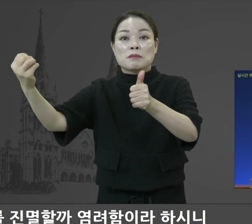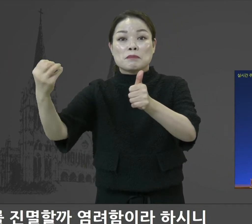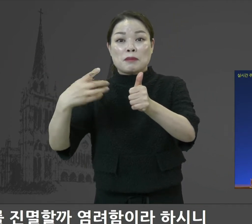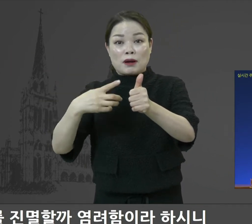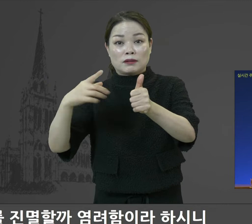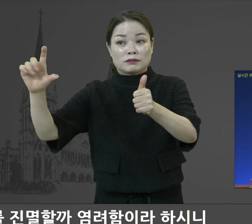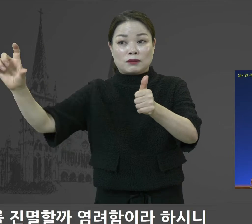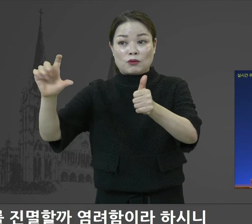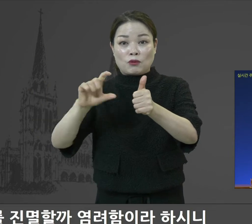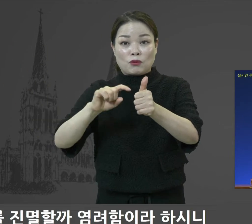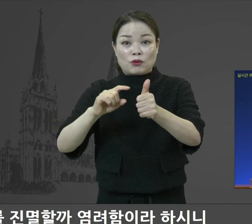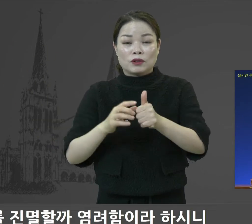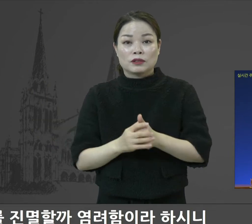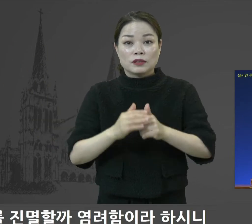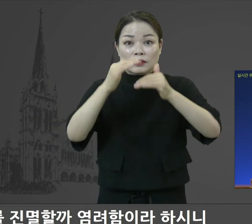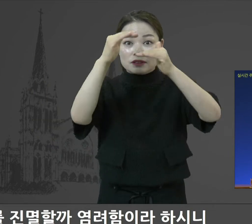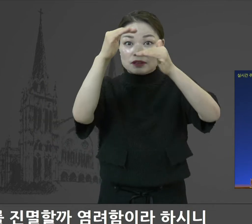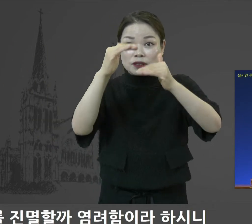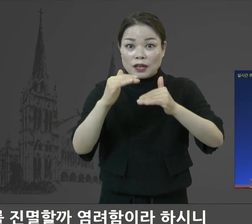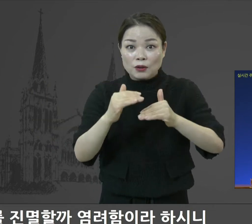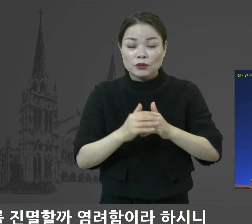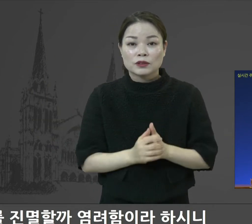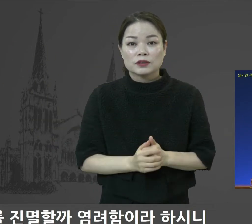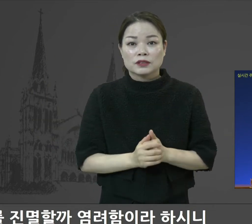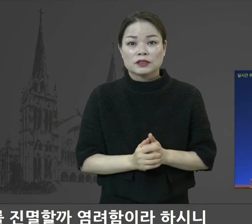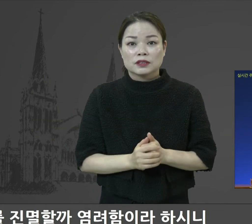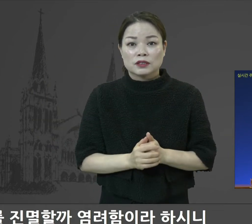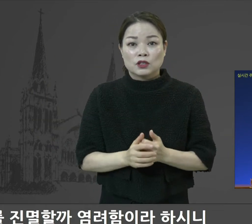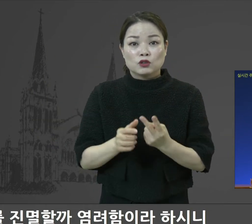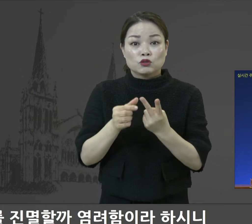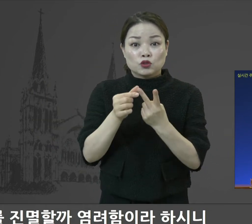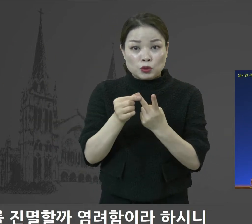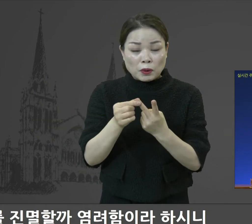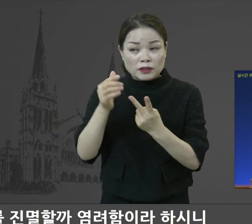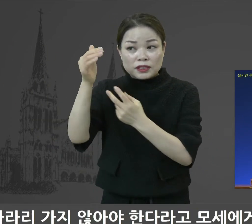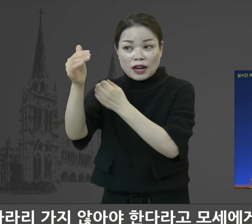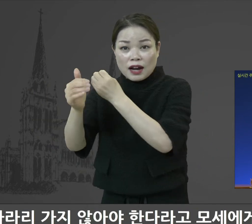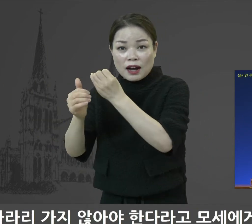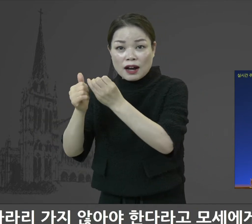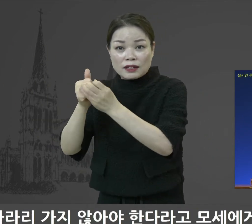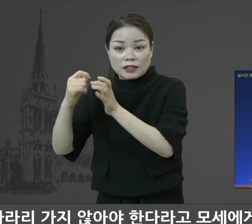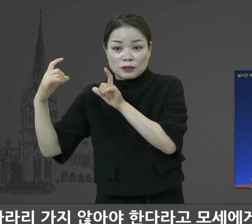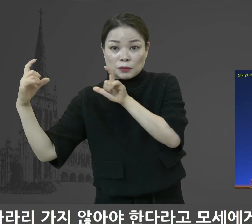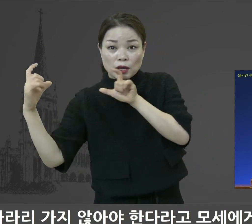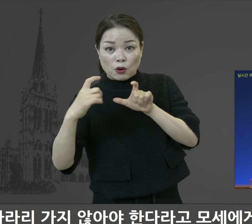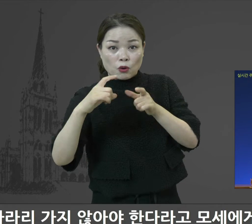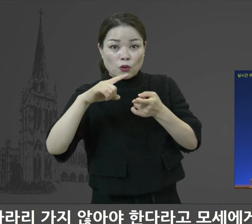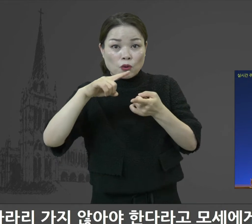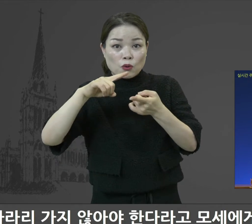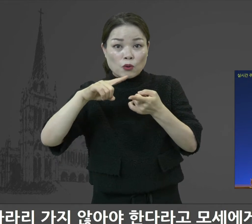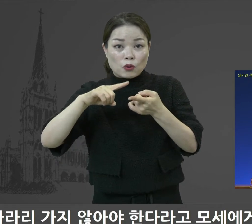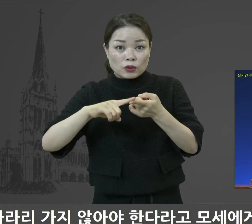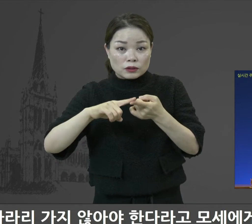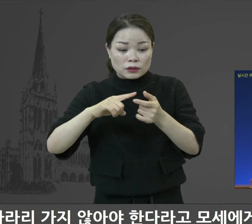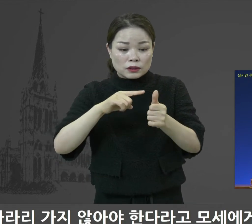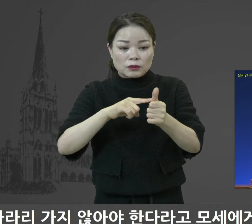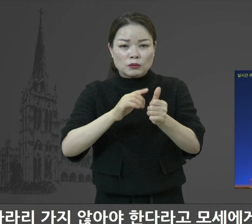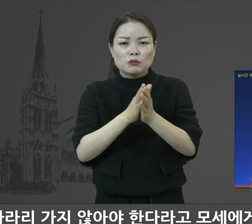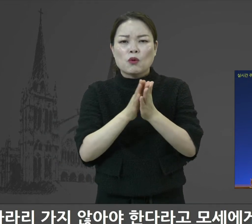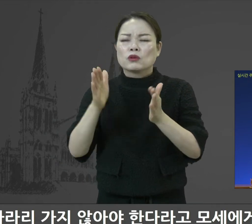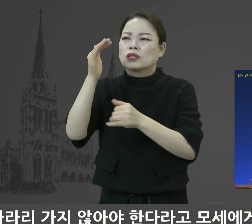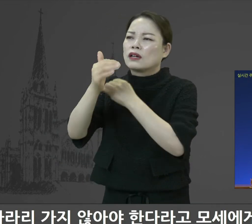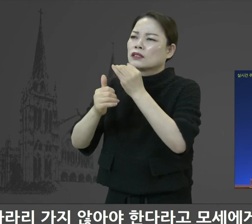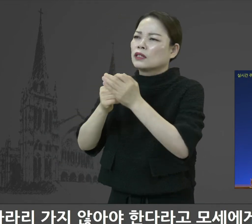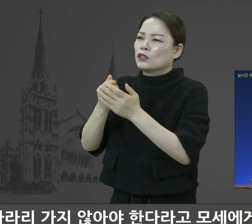겁니다. 자, 오늘 본문은 이런 두 번째 하나님의 경고에 대해서 모세가 하나님한테